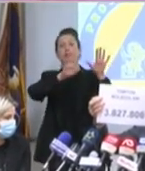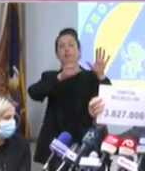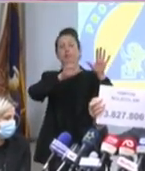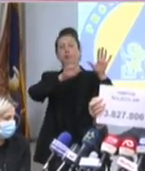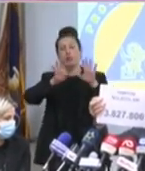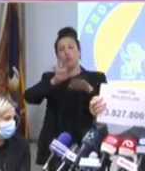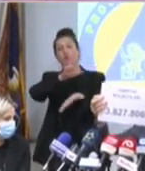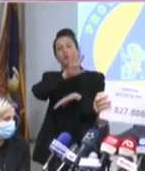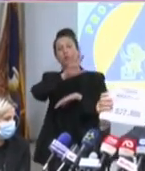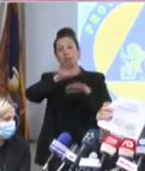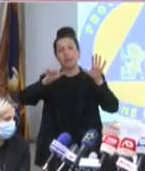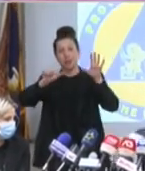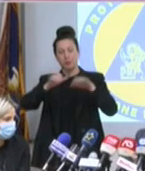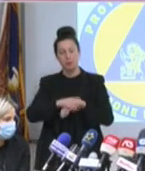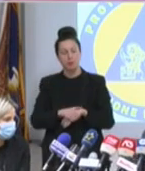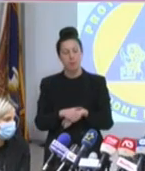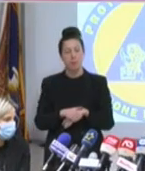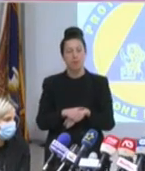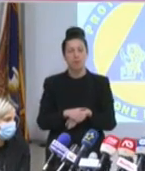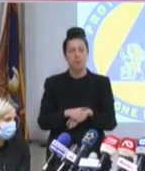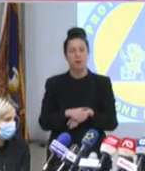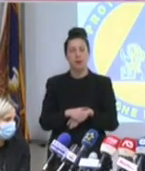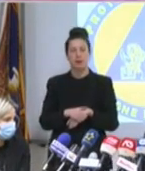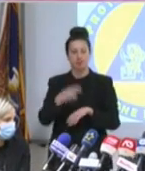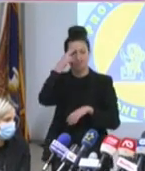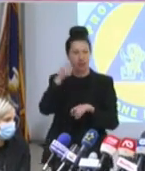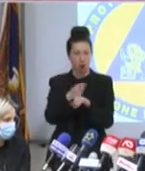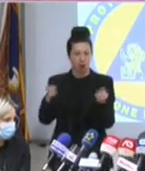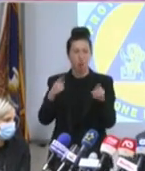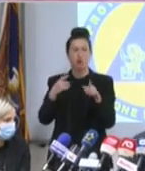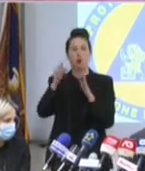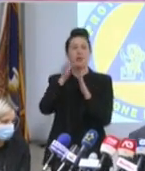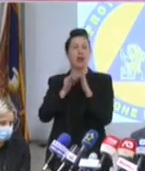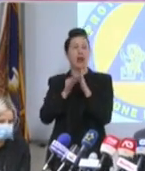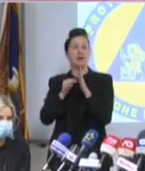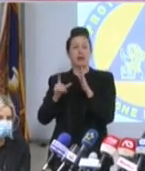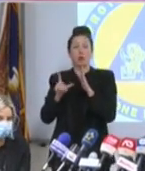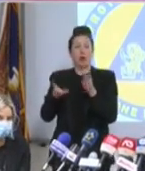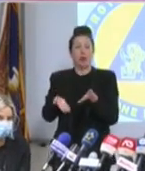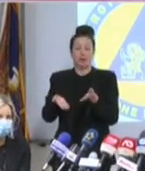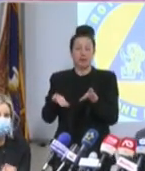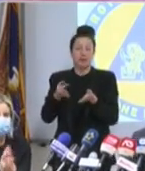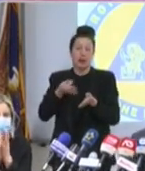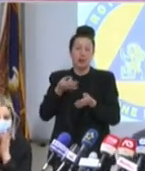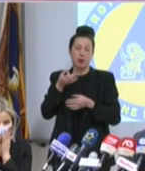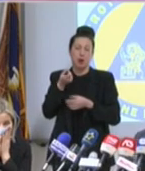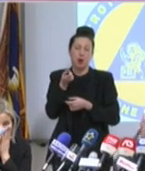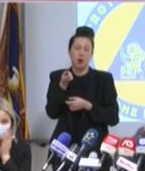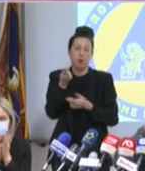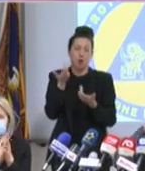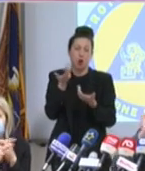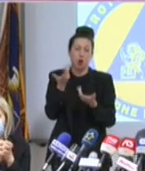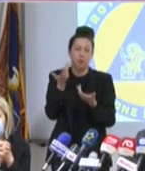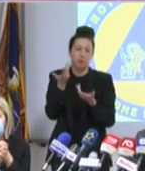a Vincenzo Marinese e Elisabetta Gardini. Grazie, buon lavoro. Adesso collegamento con Margherita. È sempre un po', diciamo,